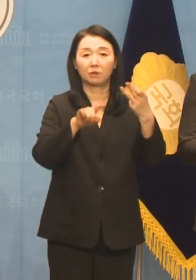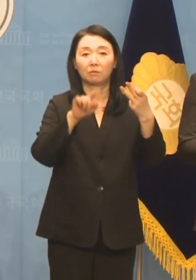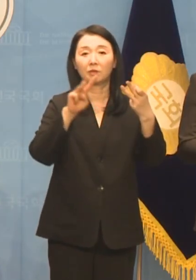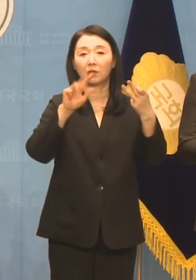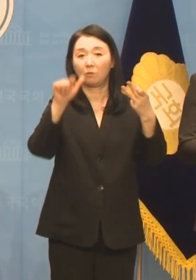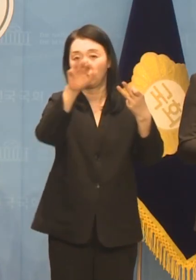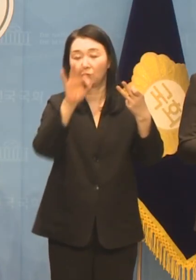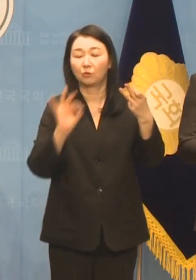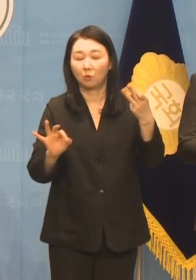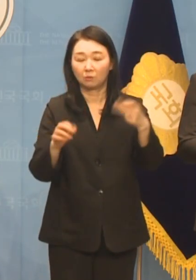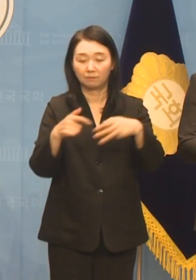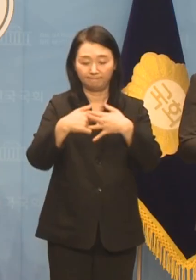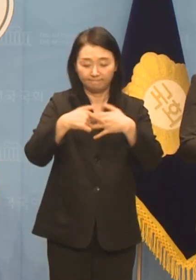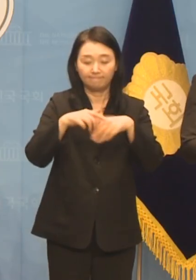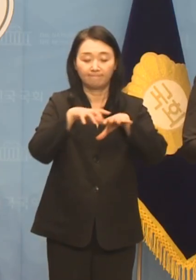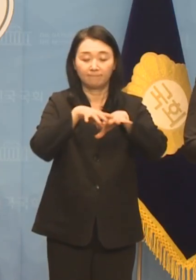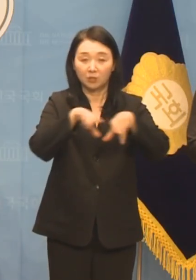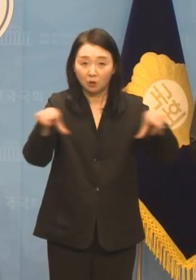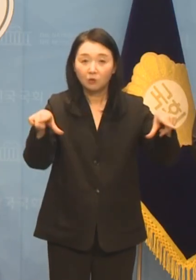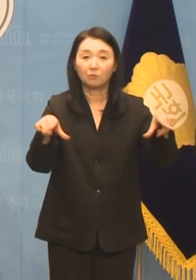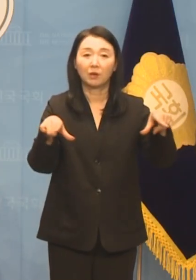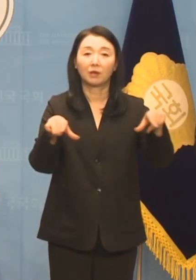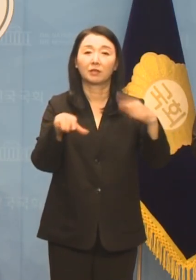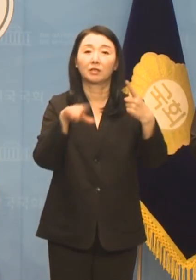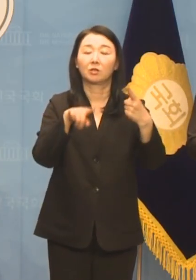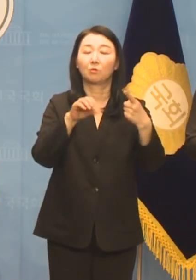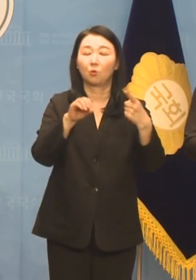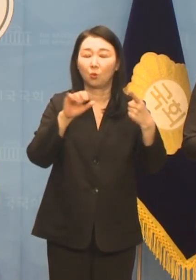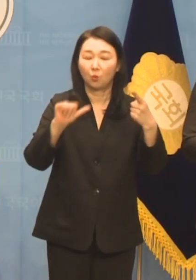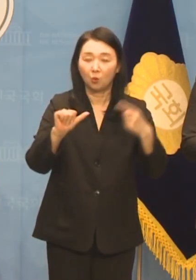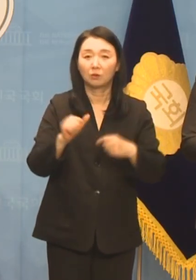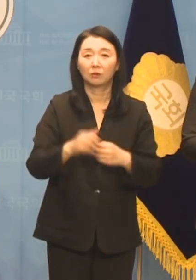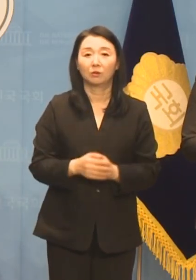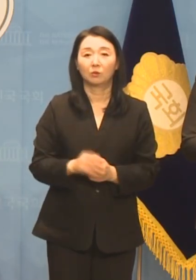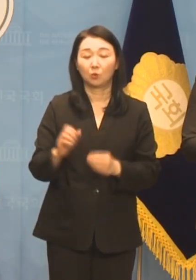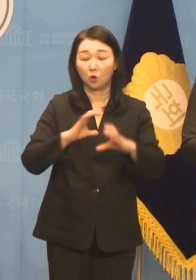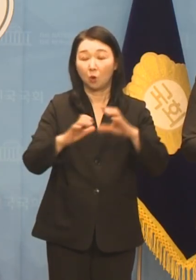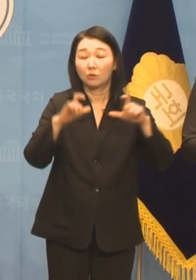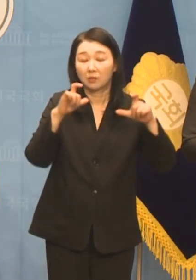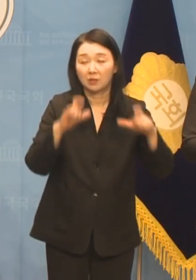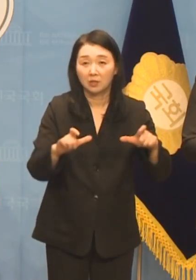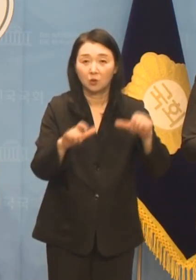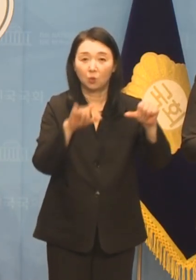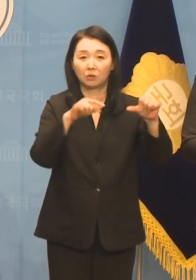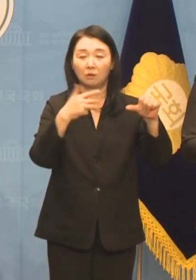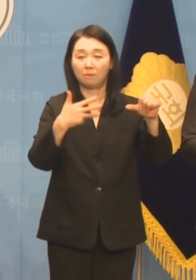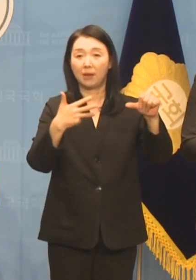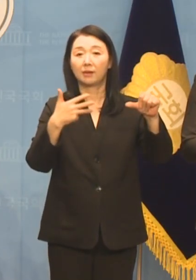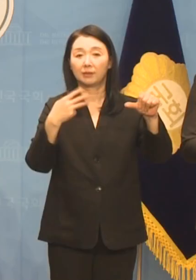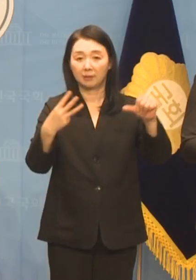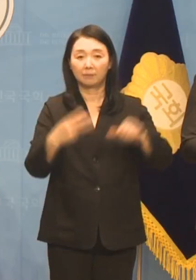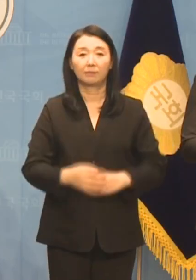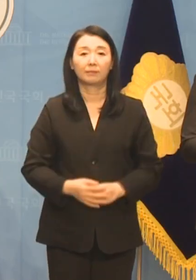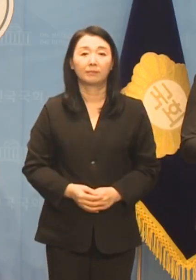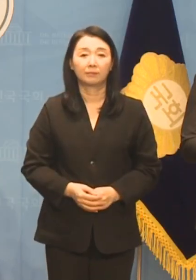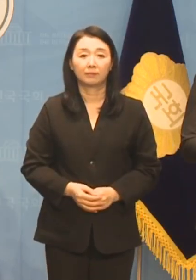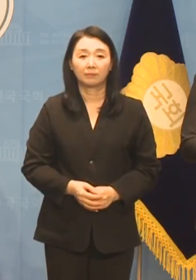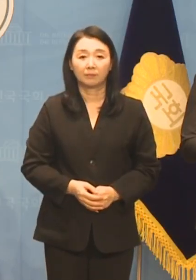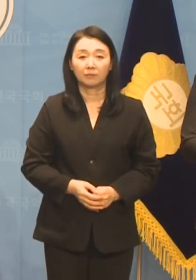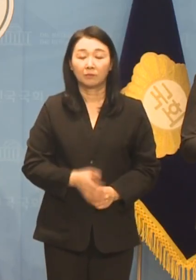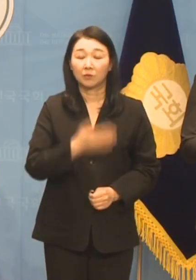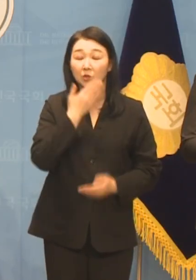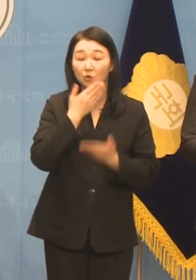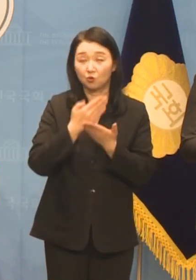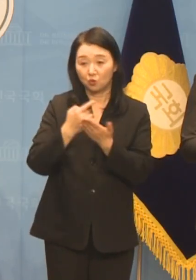14.35%, 현수막 6.10%, 커뮤니티 5.83% 순으로 제보되었습니다. 주요